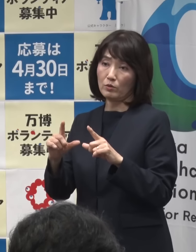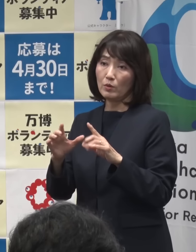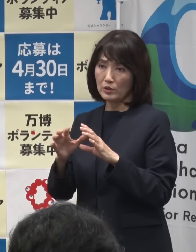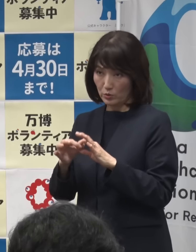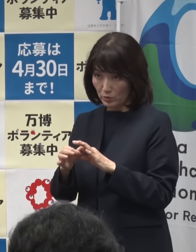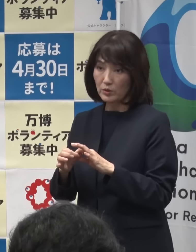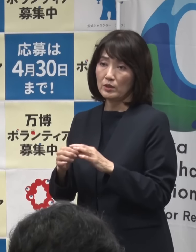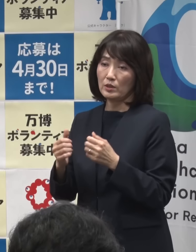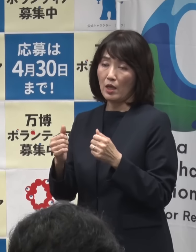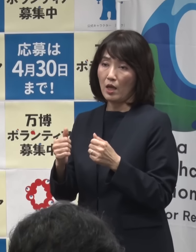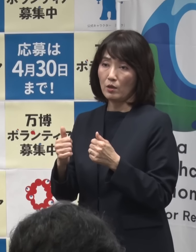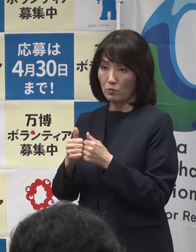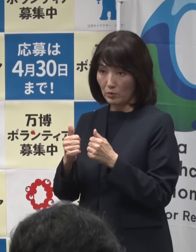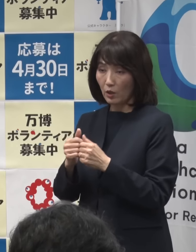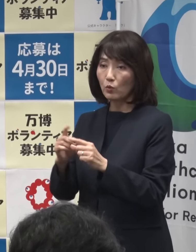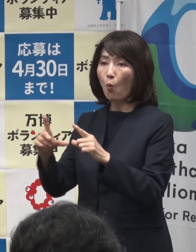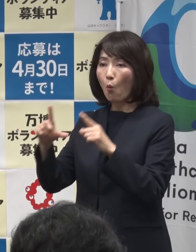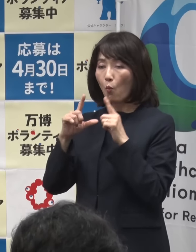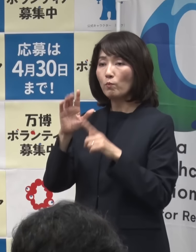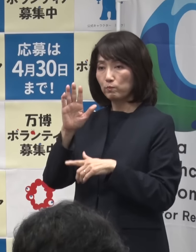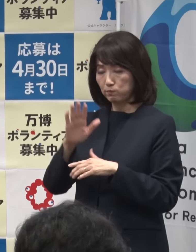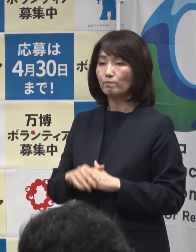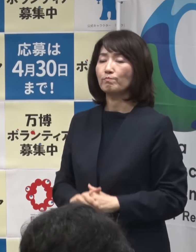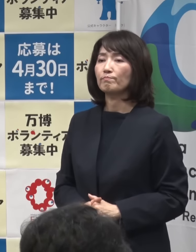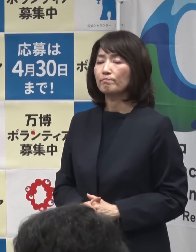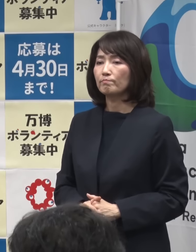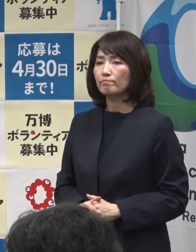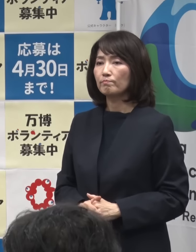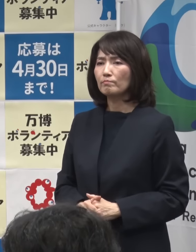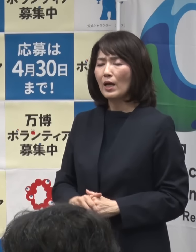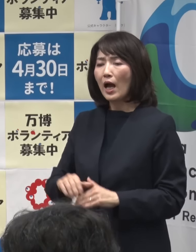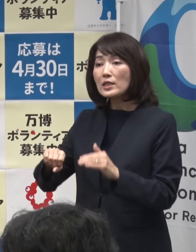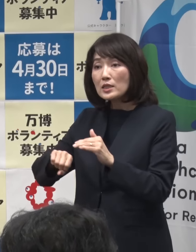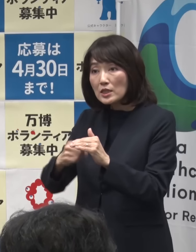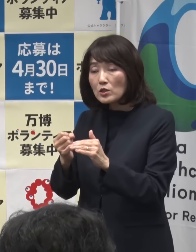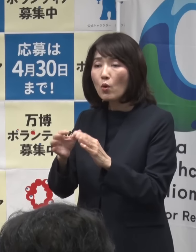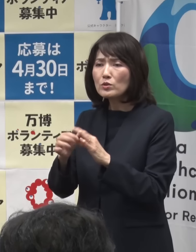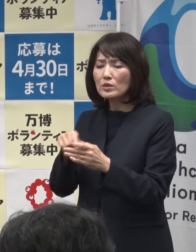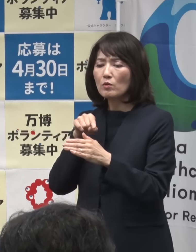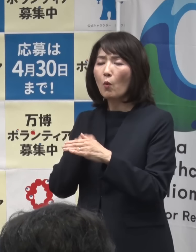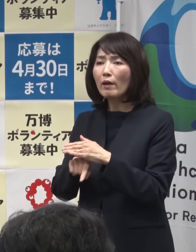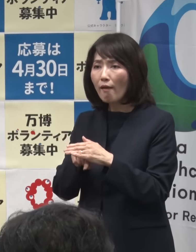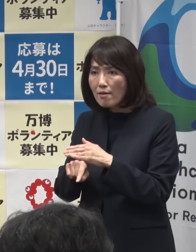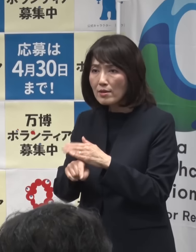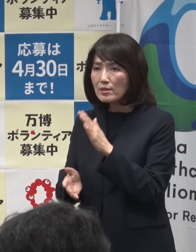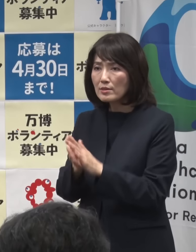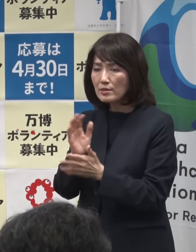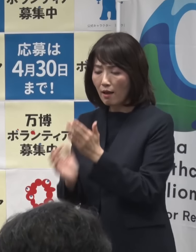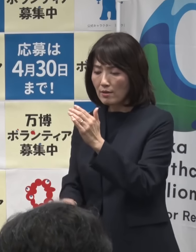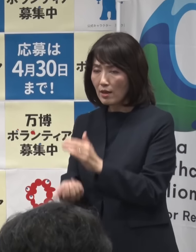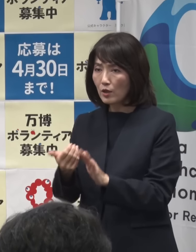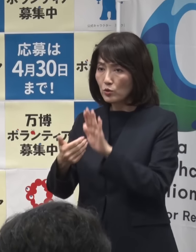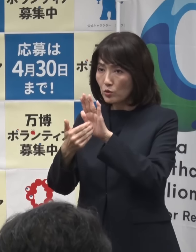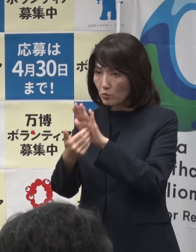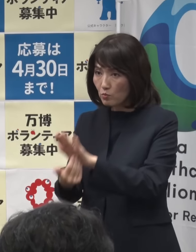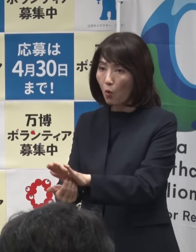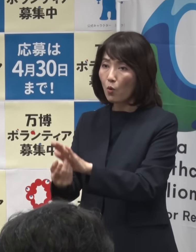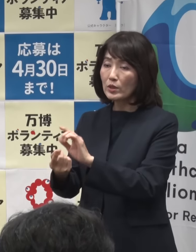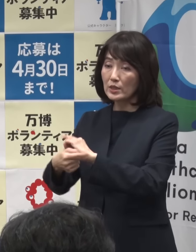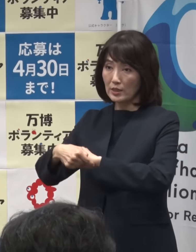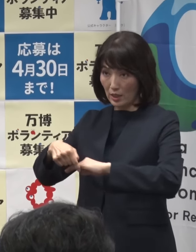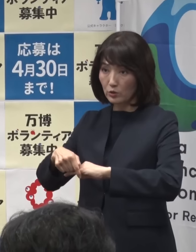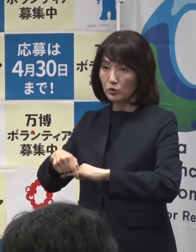っているというふうにも報告を受けています。またあの事故についての原因、それから再発防止策というのは前日協会において発表